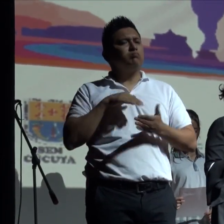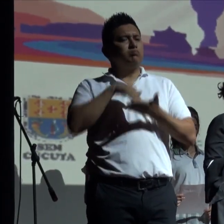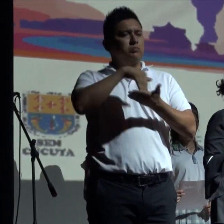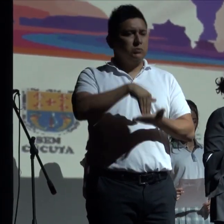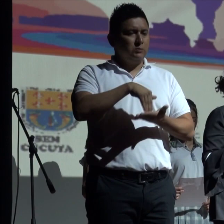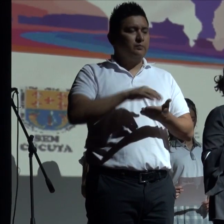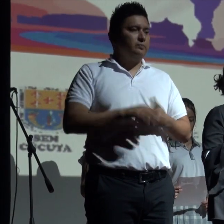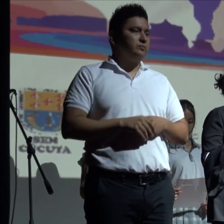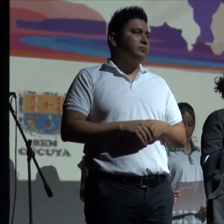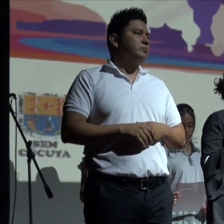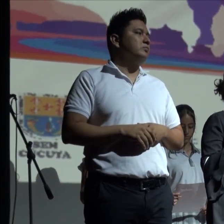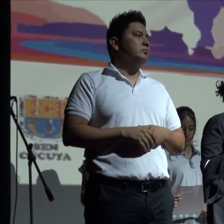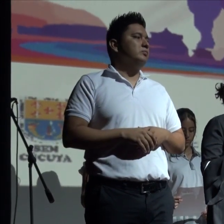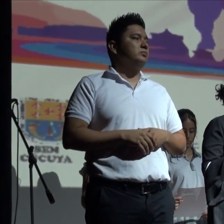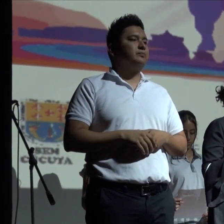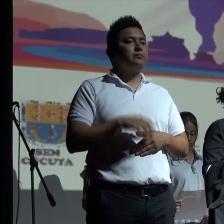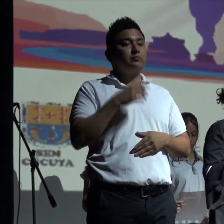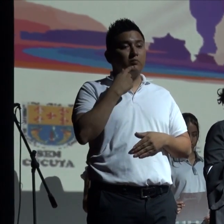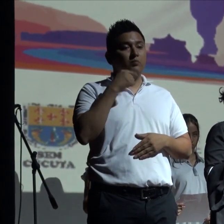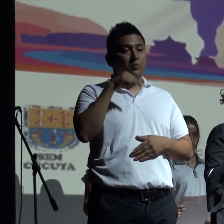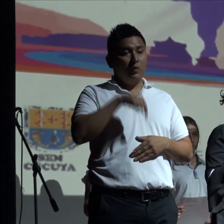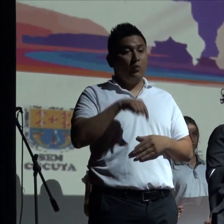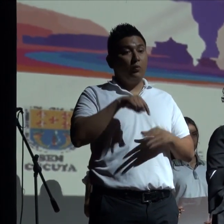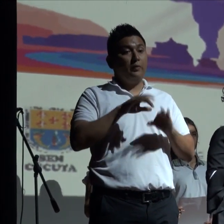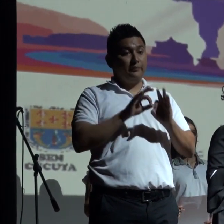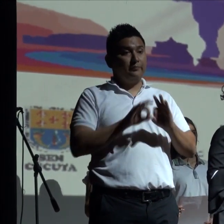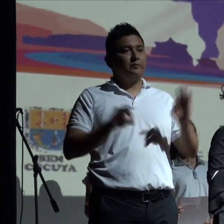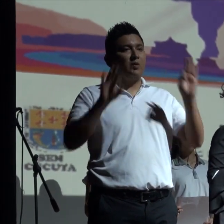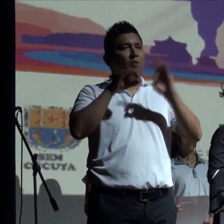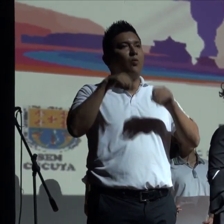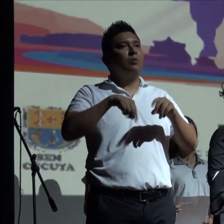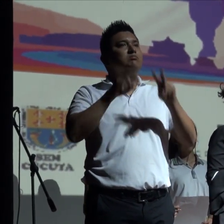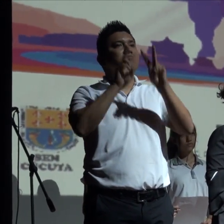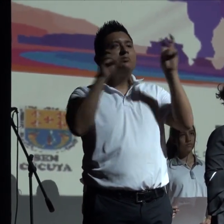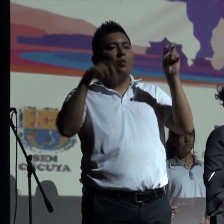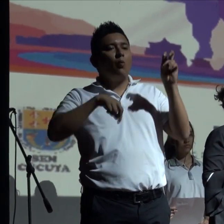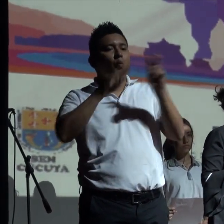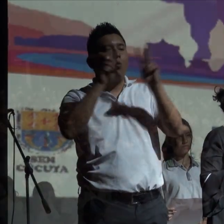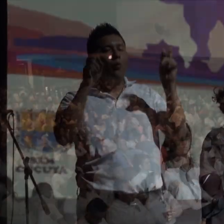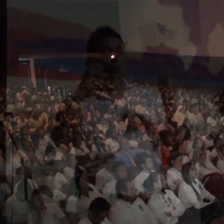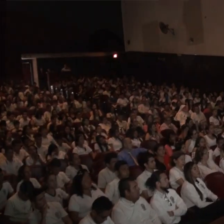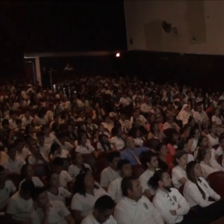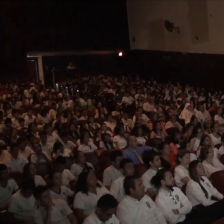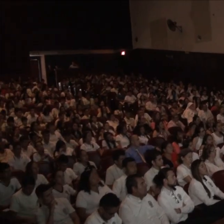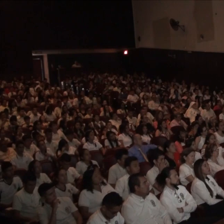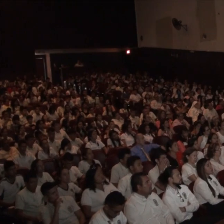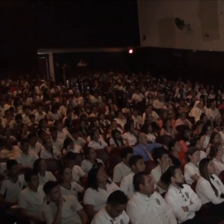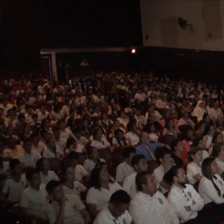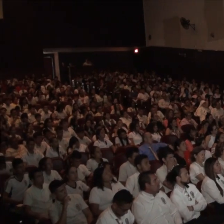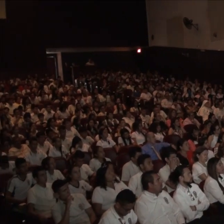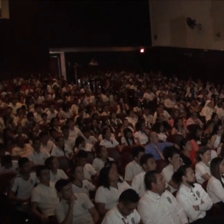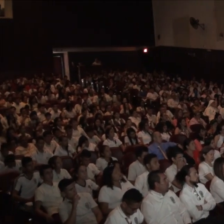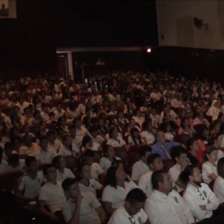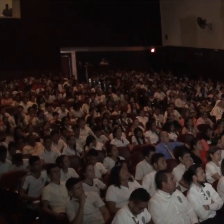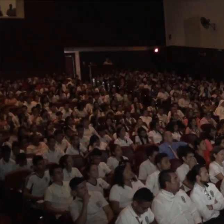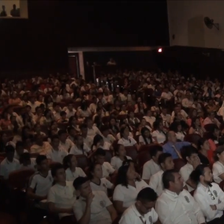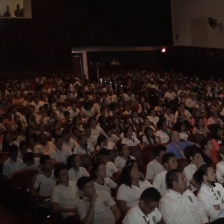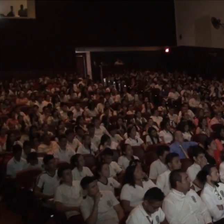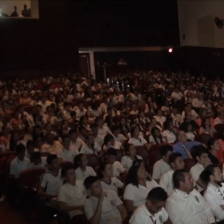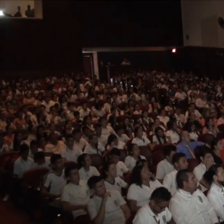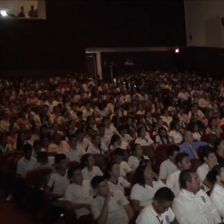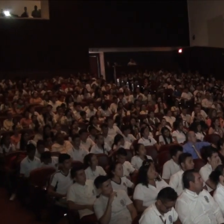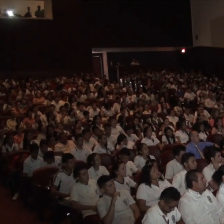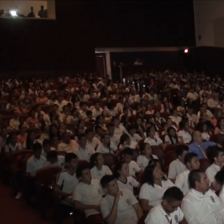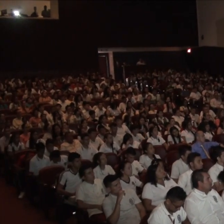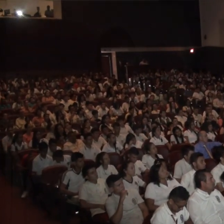hoy el tema es Cúcuta contra la drogadicción. Sabemos también que es una